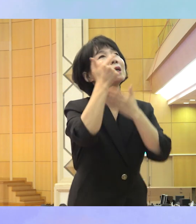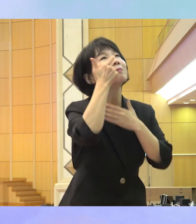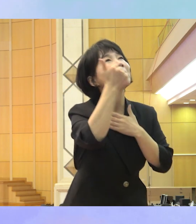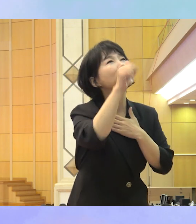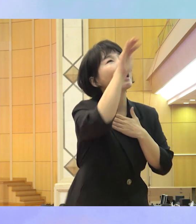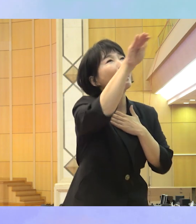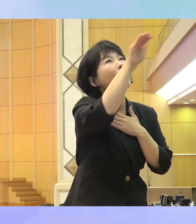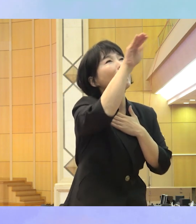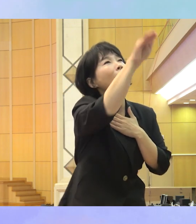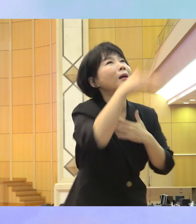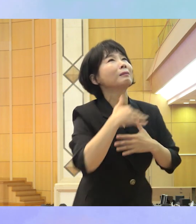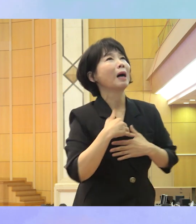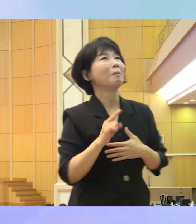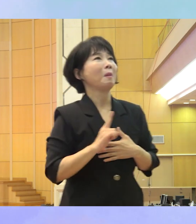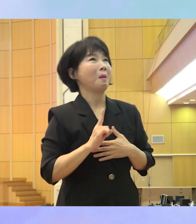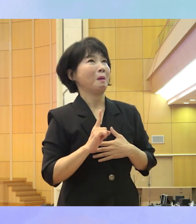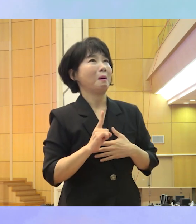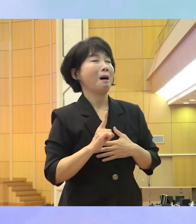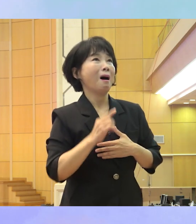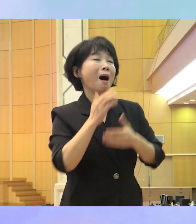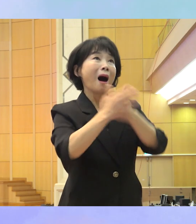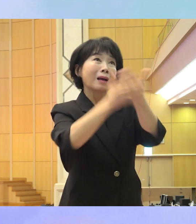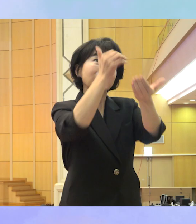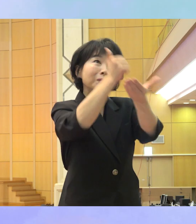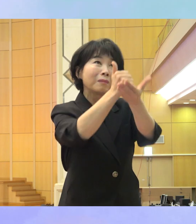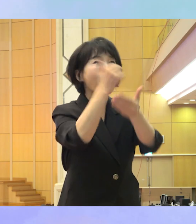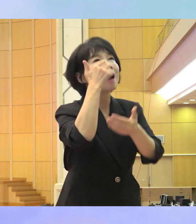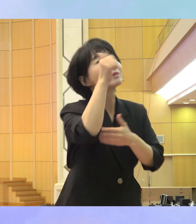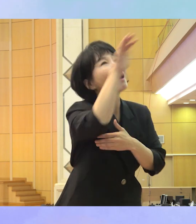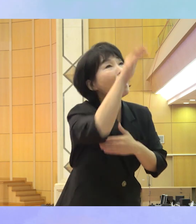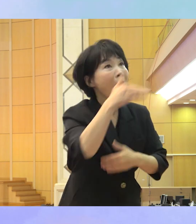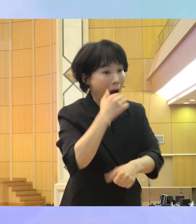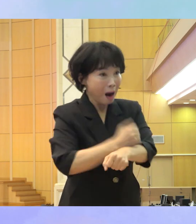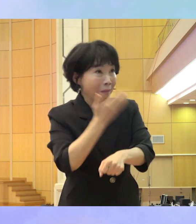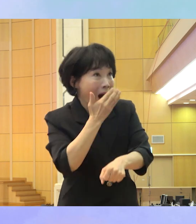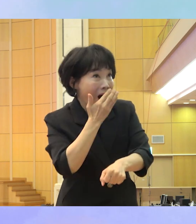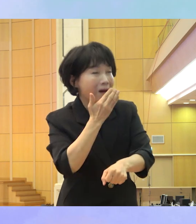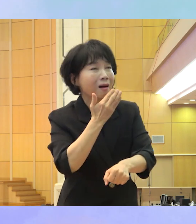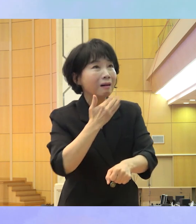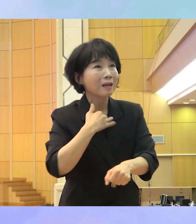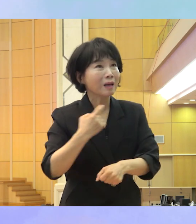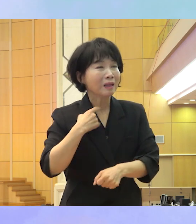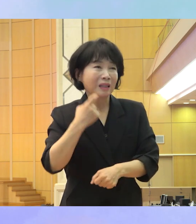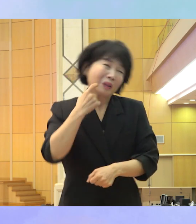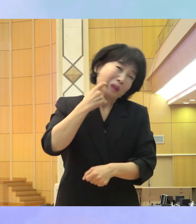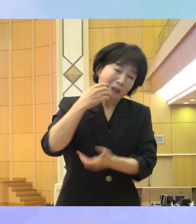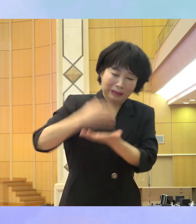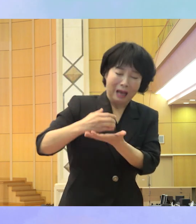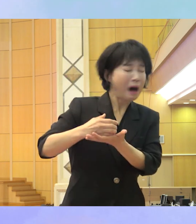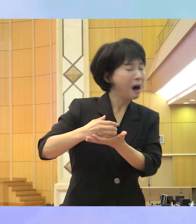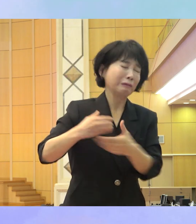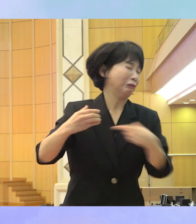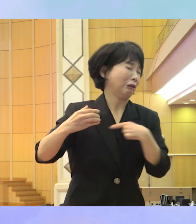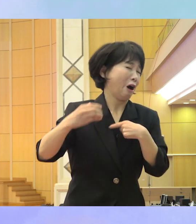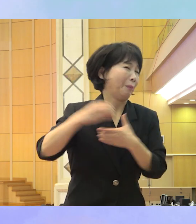아버지여, 할 수만 있다면 내게서 이 쓴 잔을 옮겨 주십시오.